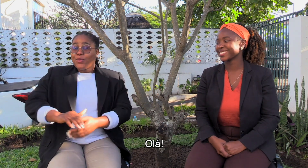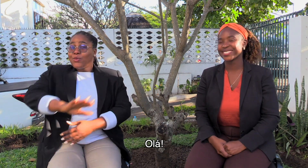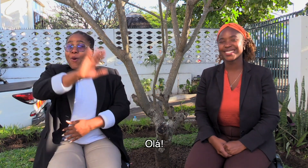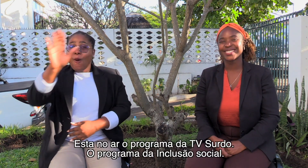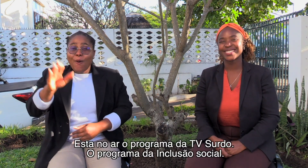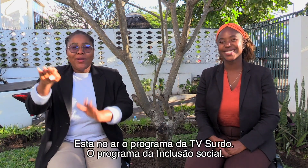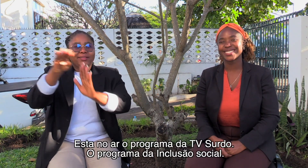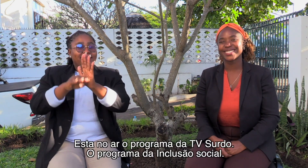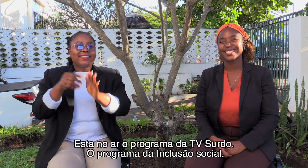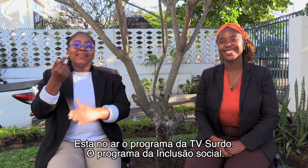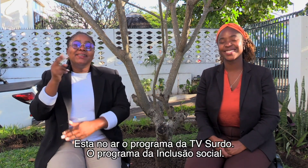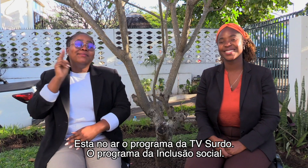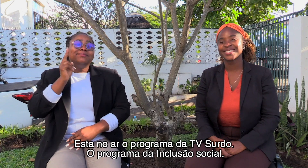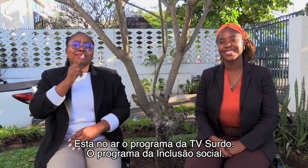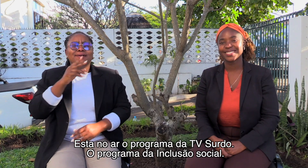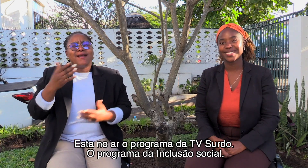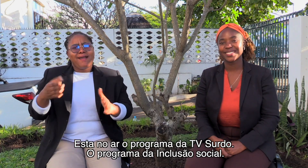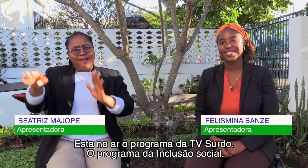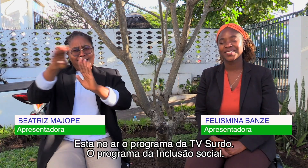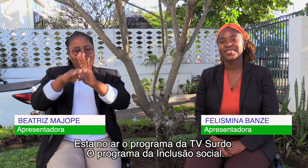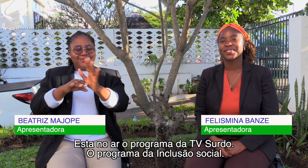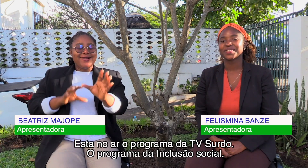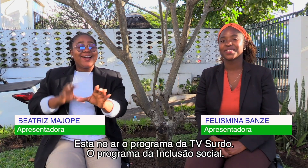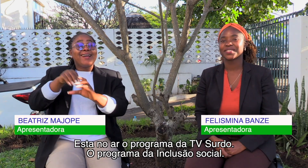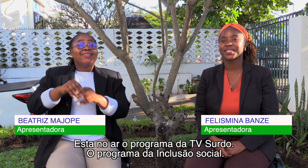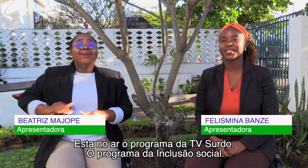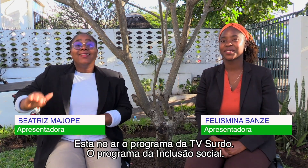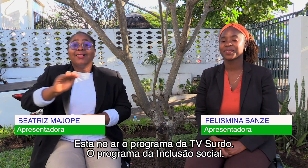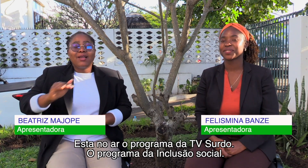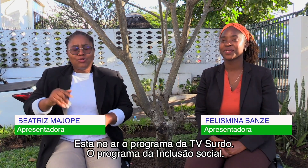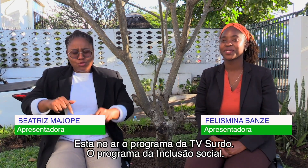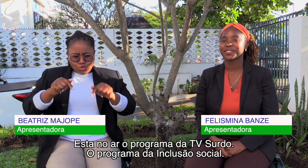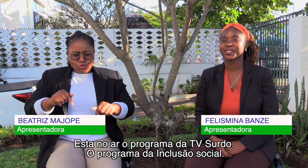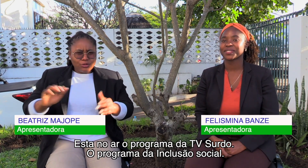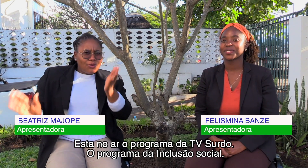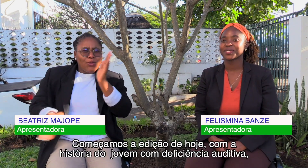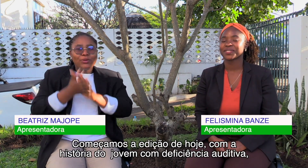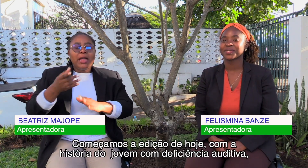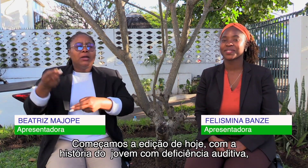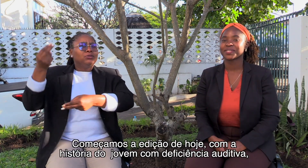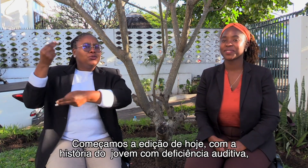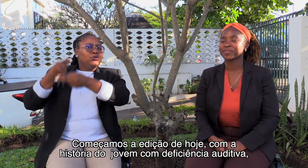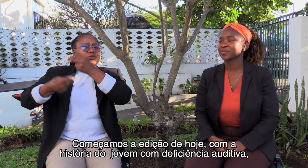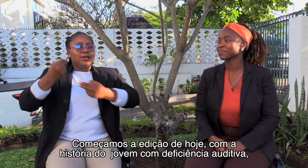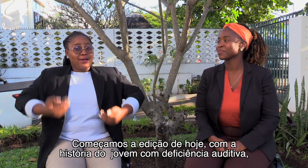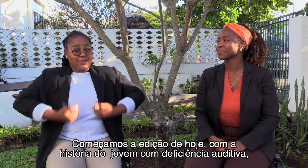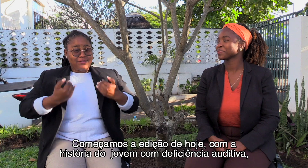Olá, está no ar o programa da TV Surdo, o programa da inclusão social. Começamos a edição de hoje com a